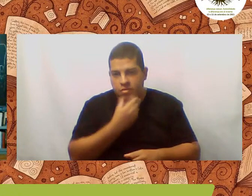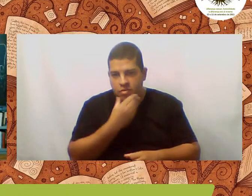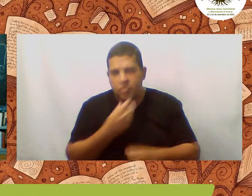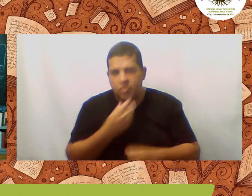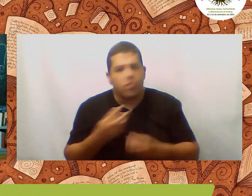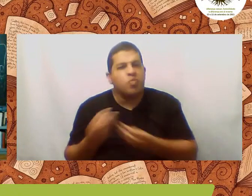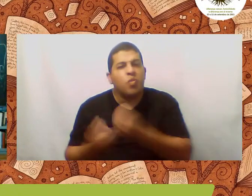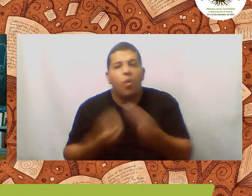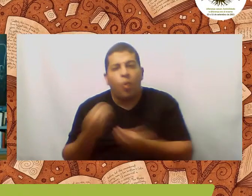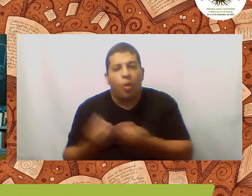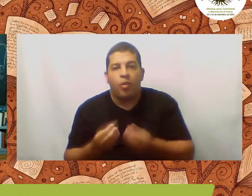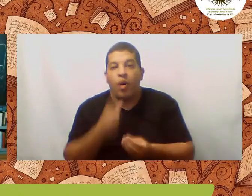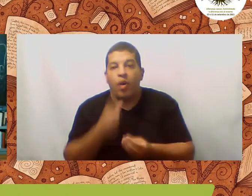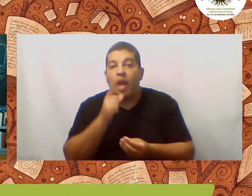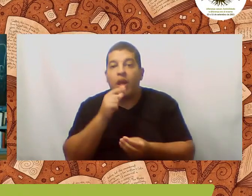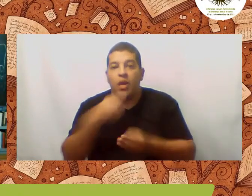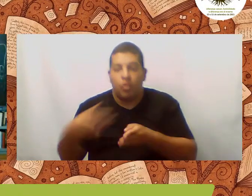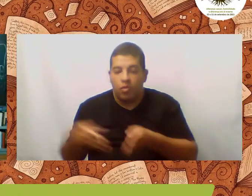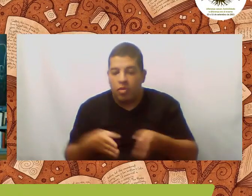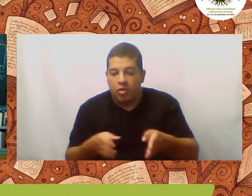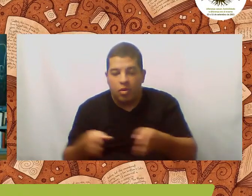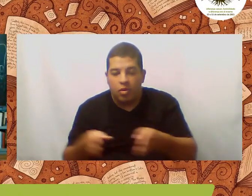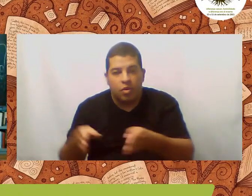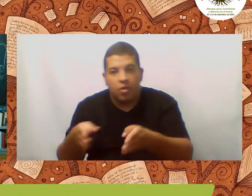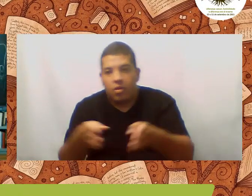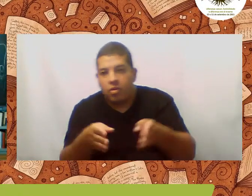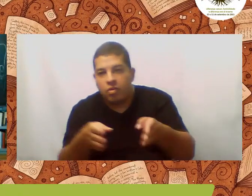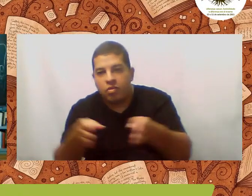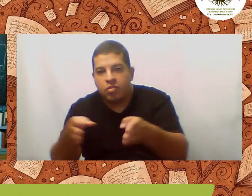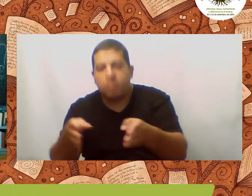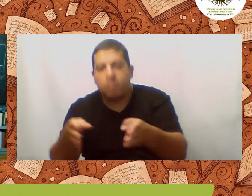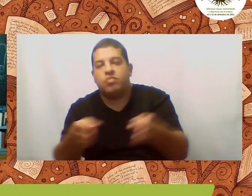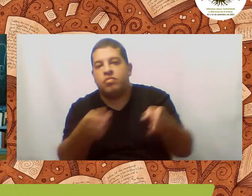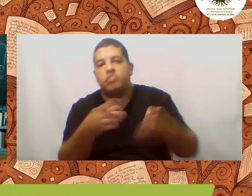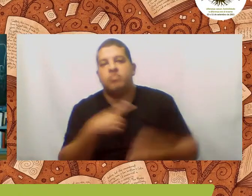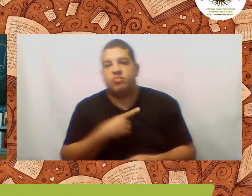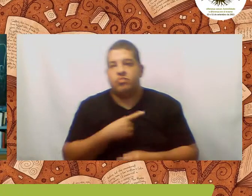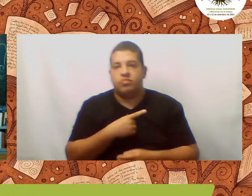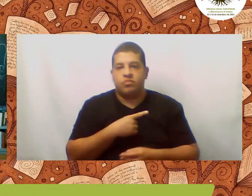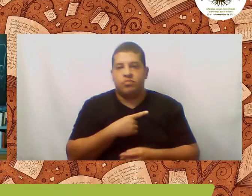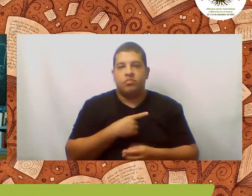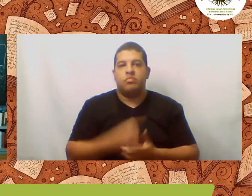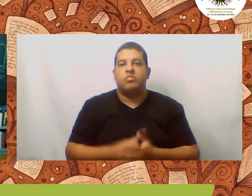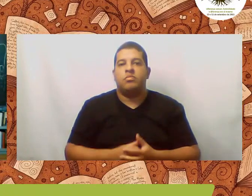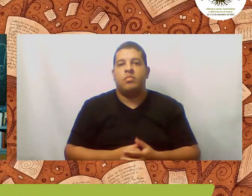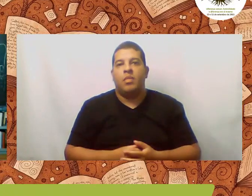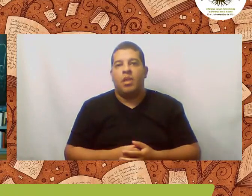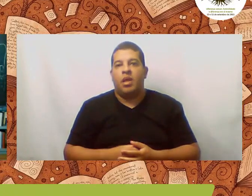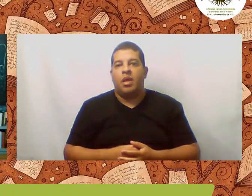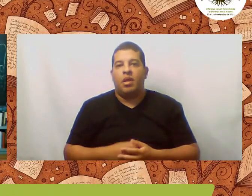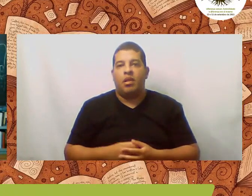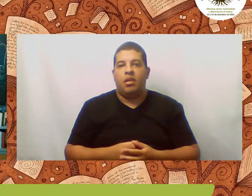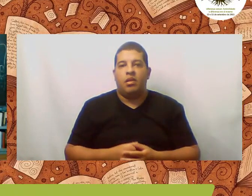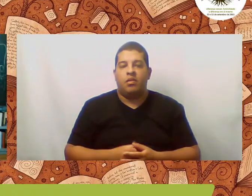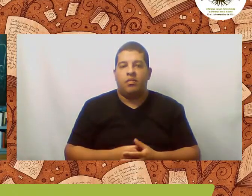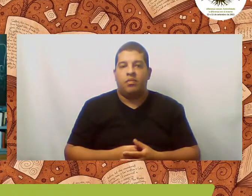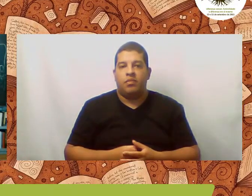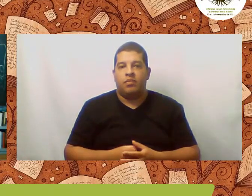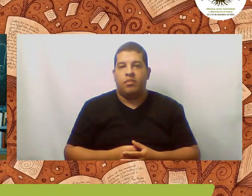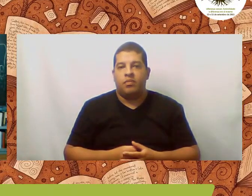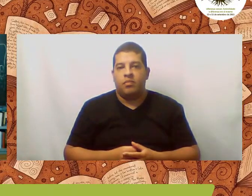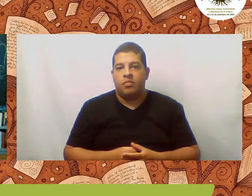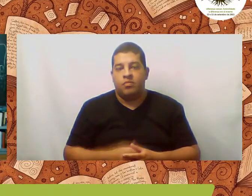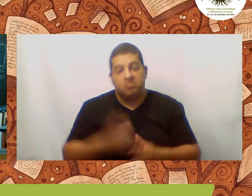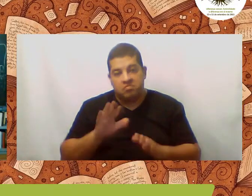esse tipo de transformação estava colocada no horizonte da teoria do sexo único,